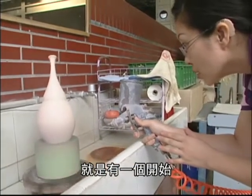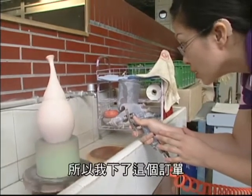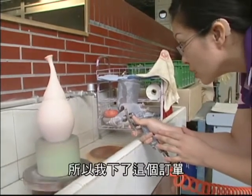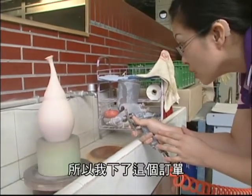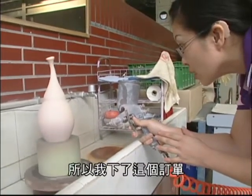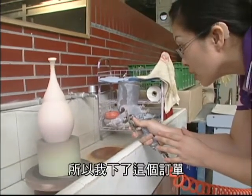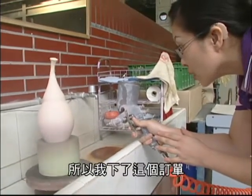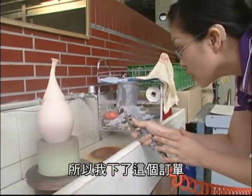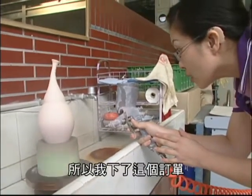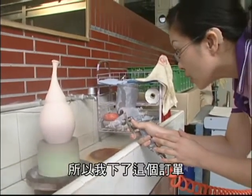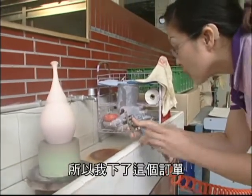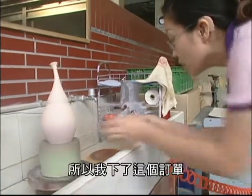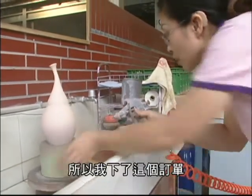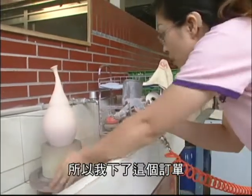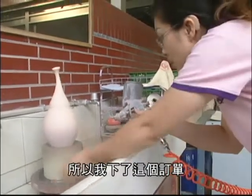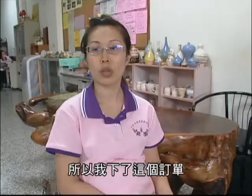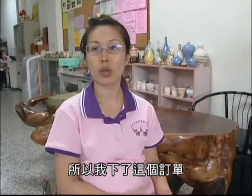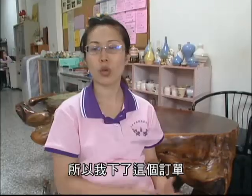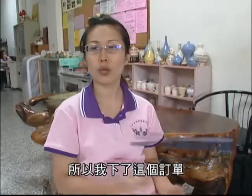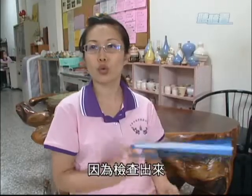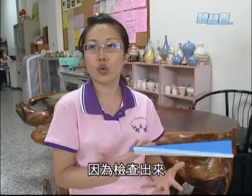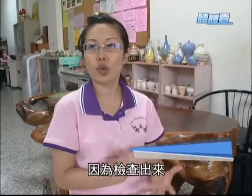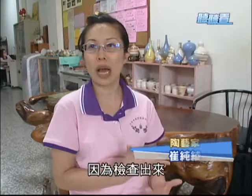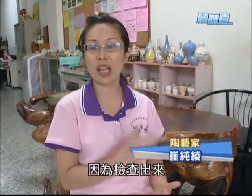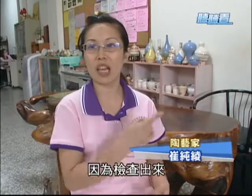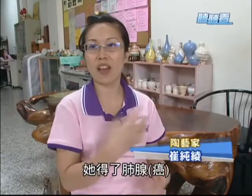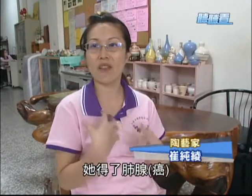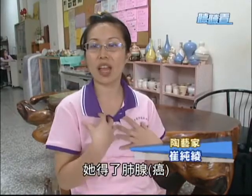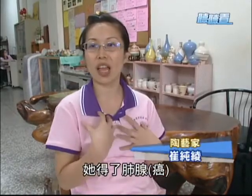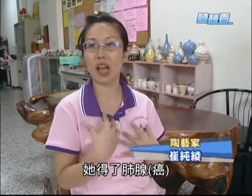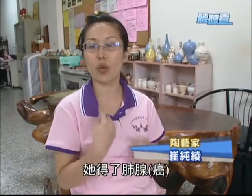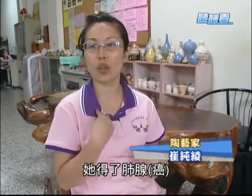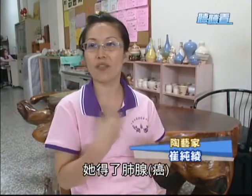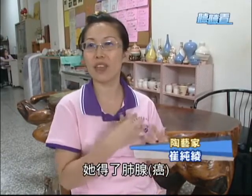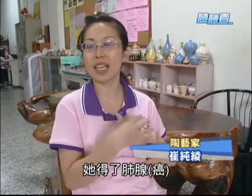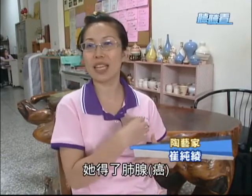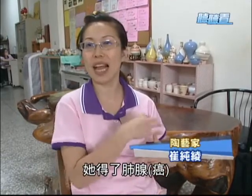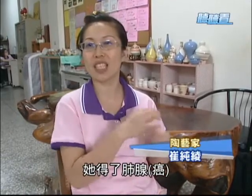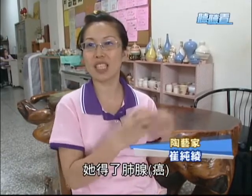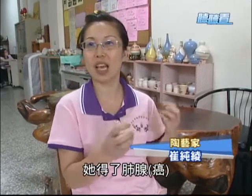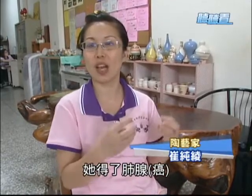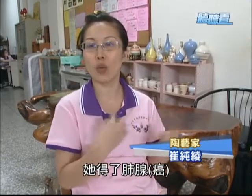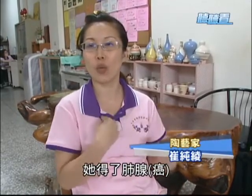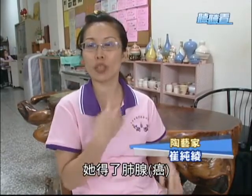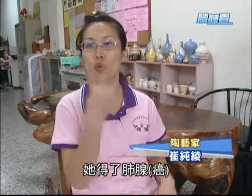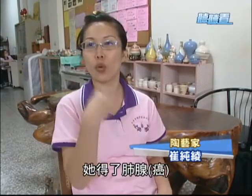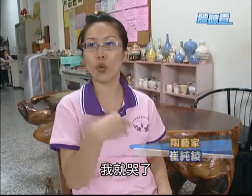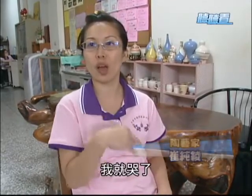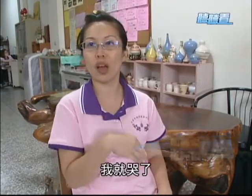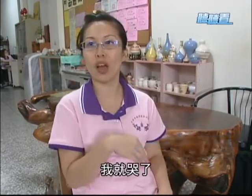下了这个订单。 因为哭了，她悲哀了，悲哀谢，我就哭了，